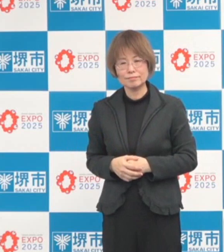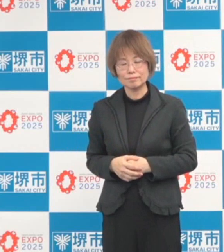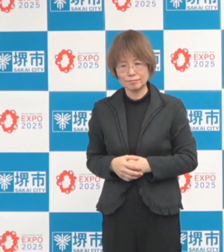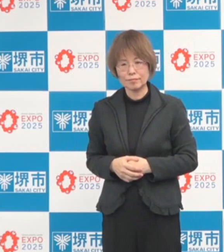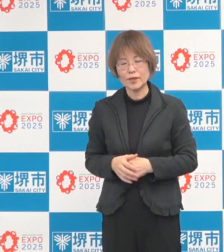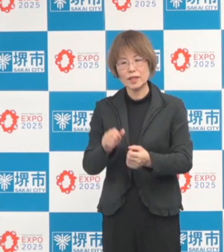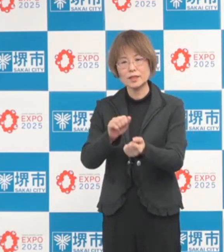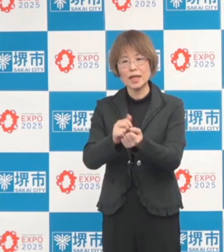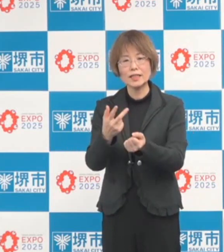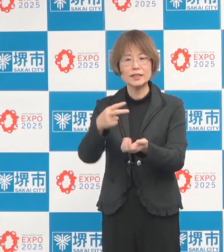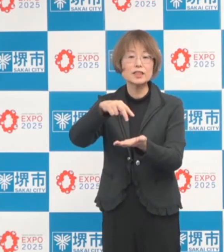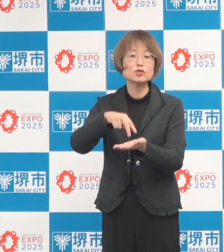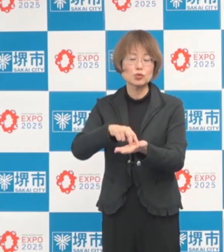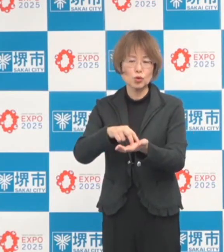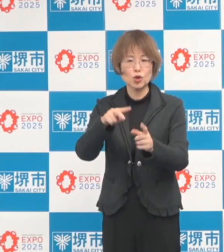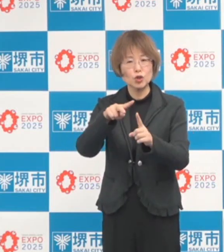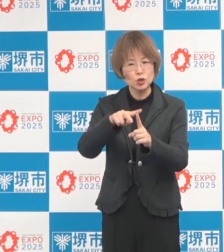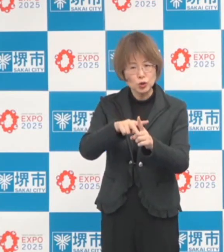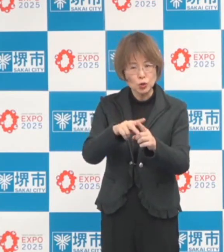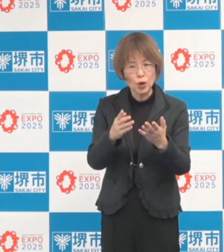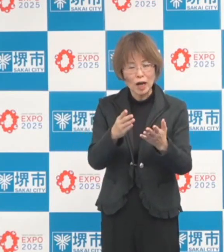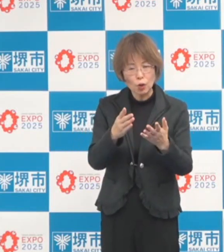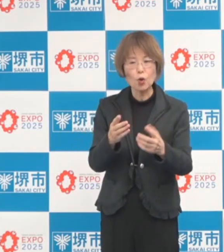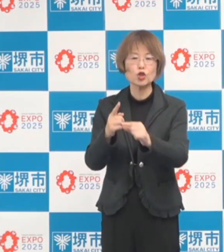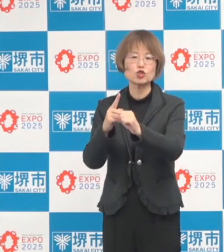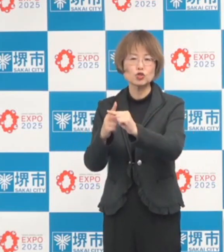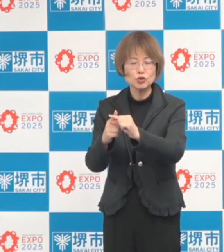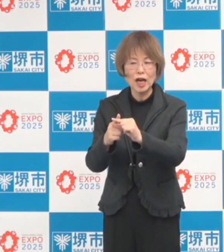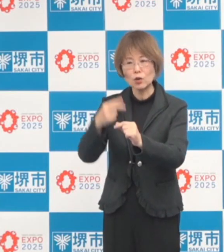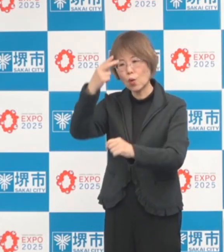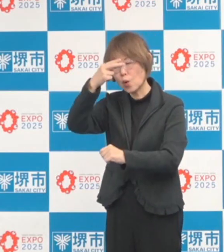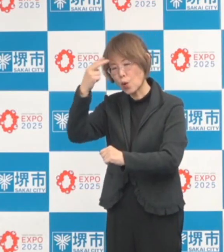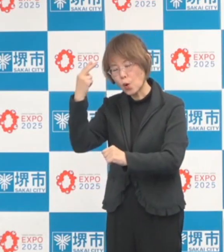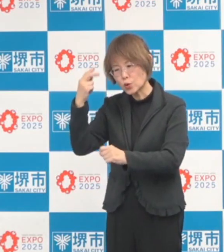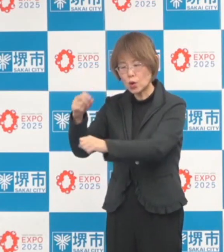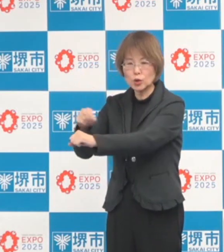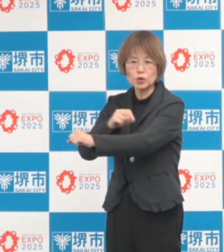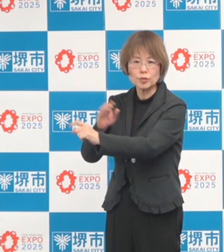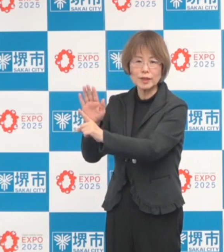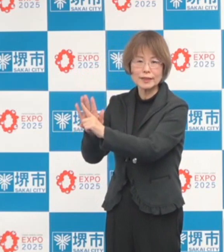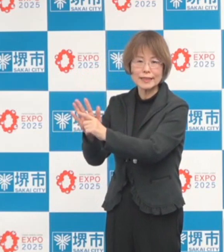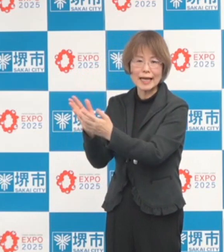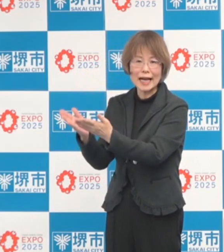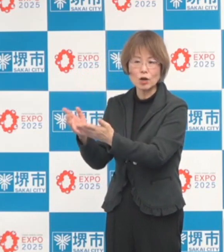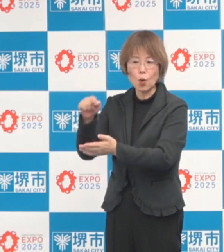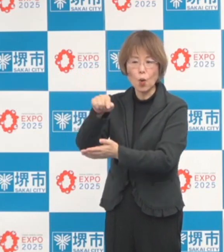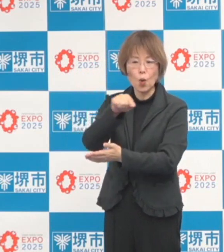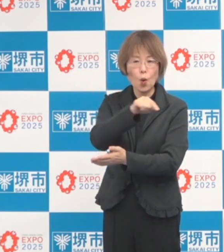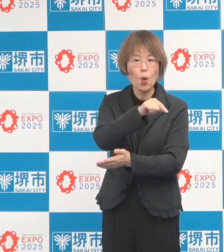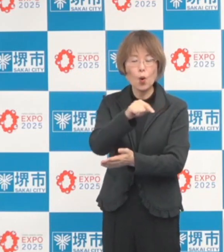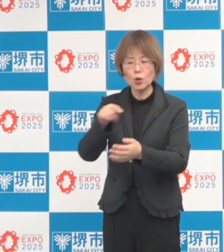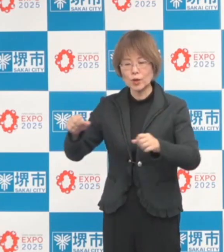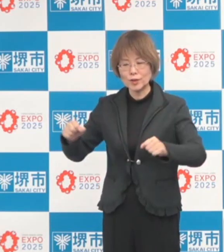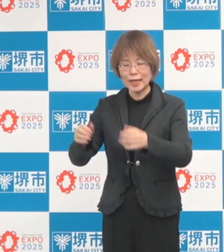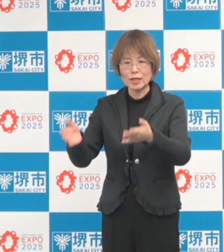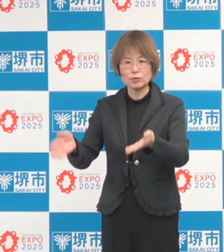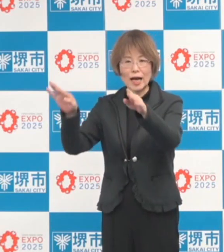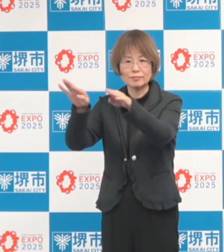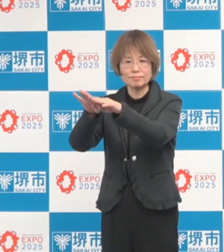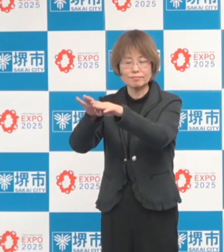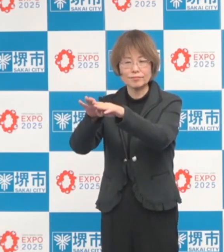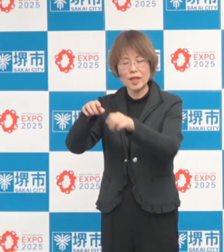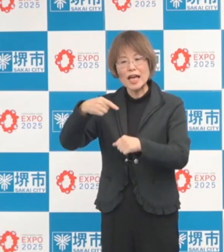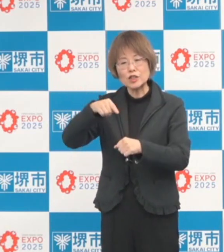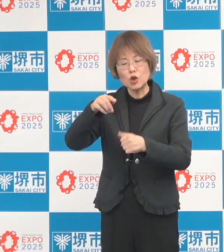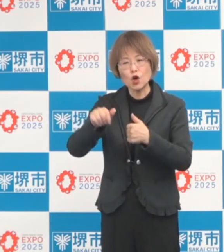の堺市立の小学校、中学校、高等学校および特別支援学校の体育館について、教育環境